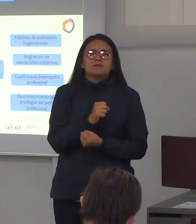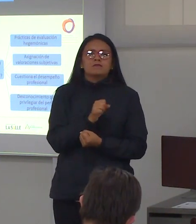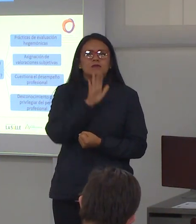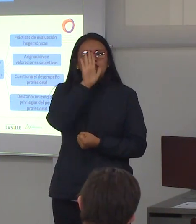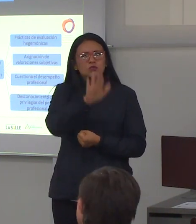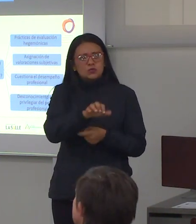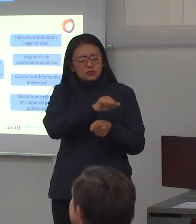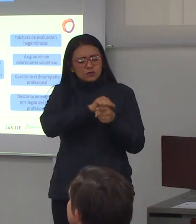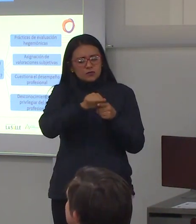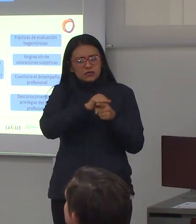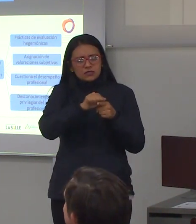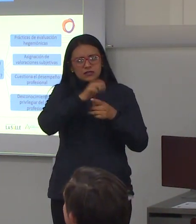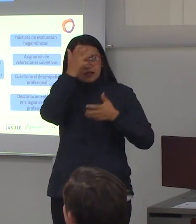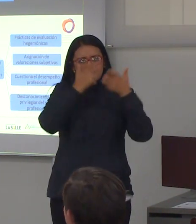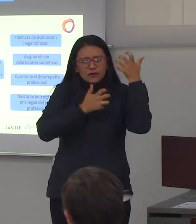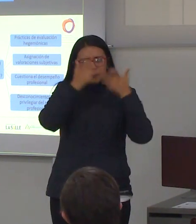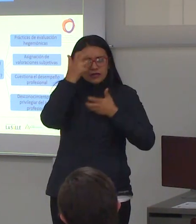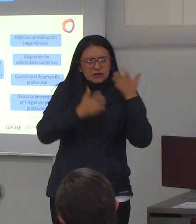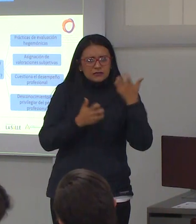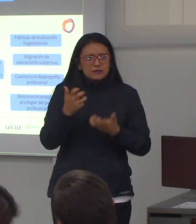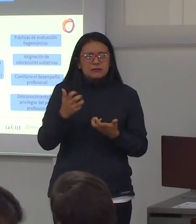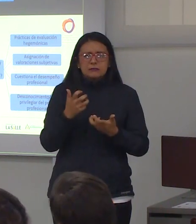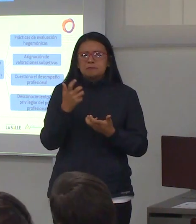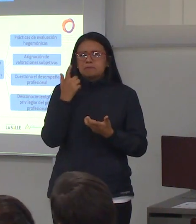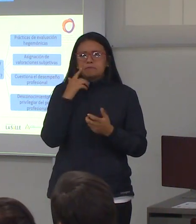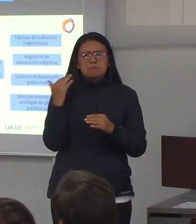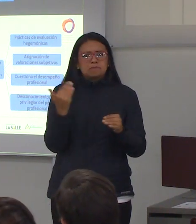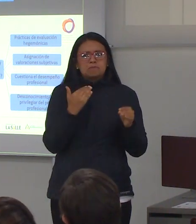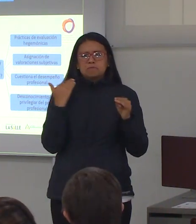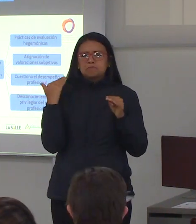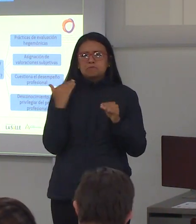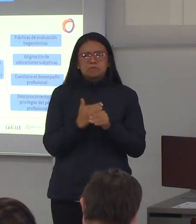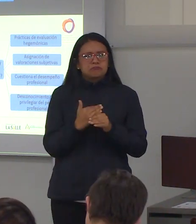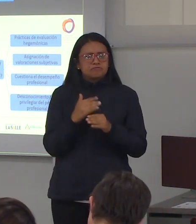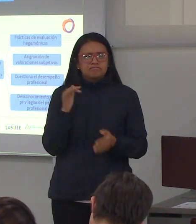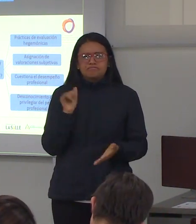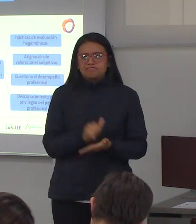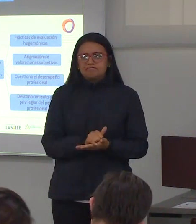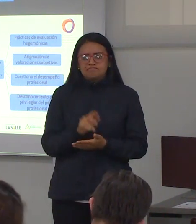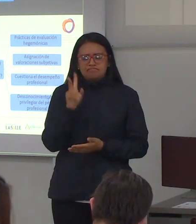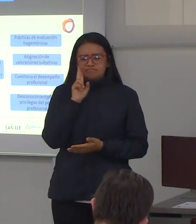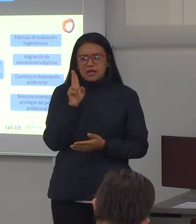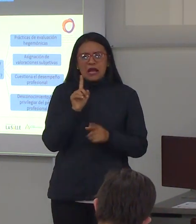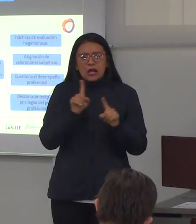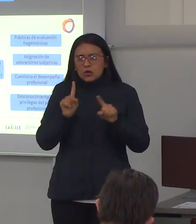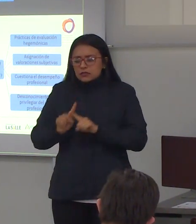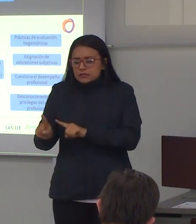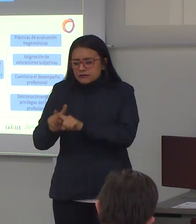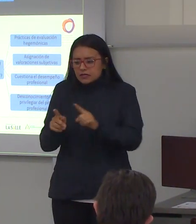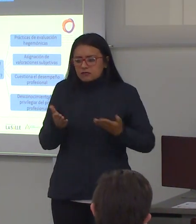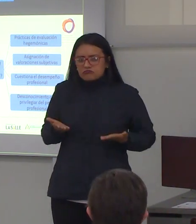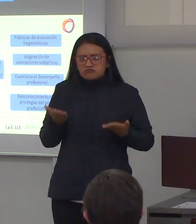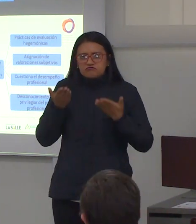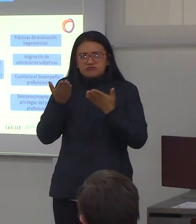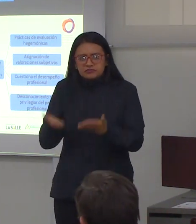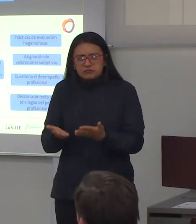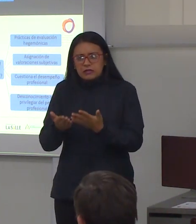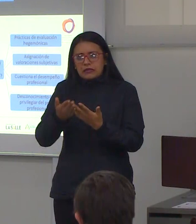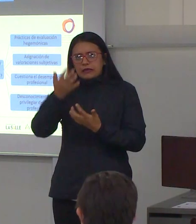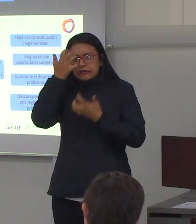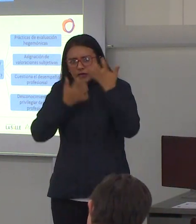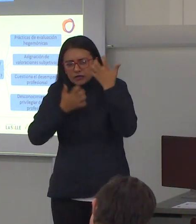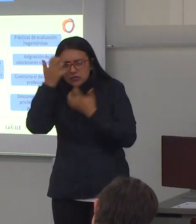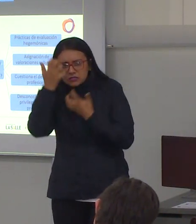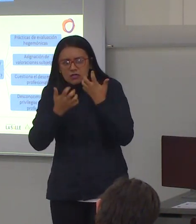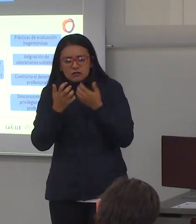prácticas de evaluación eran unas prácticas hegemónicas, es decir, que no había diferenciación en cuanto a la evaluación